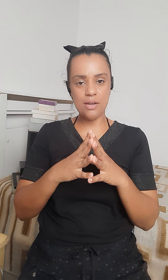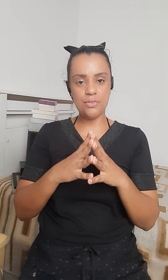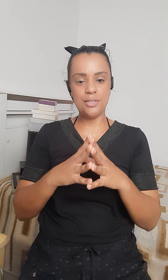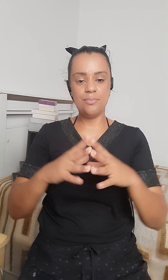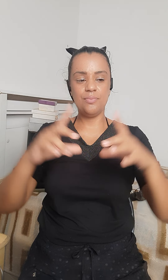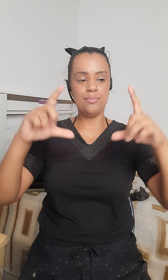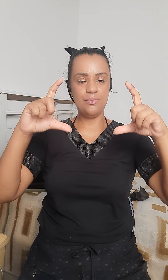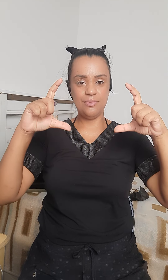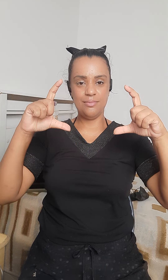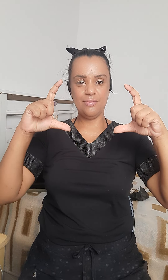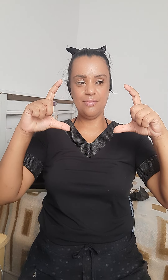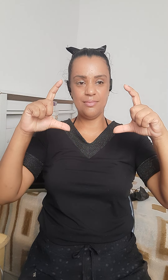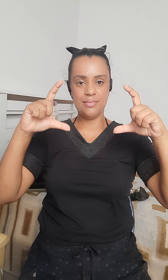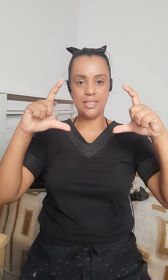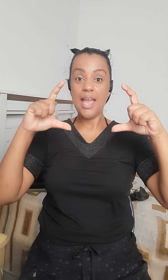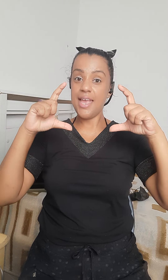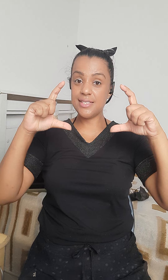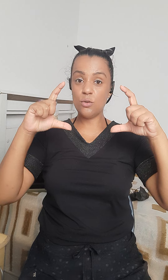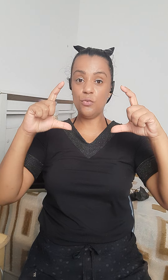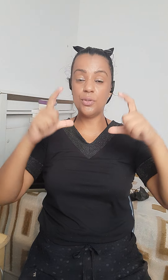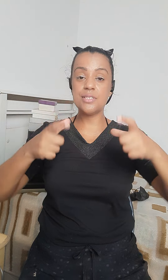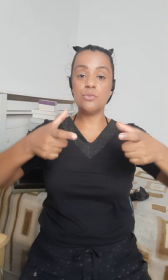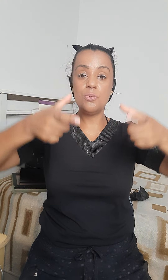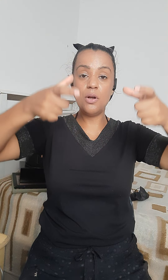árvore? Essa configuração de mão,